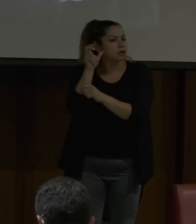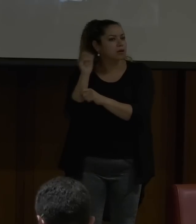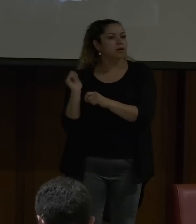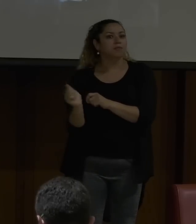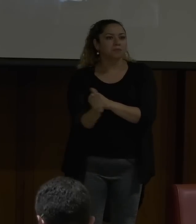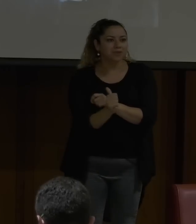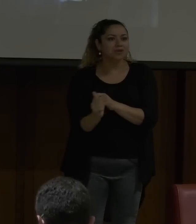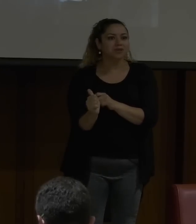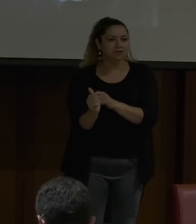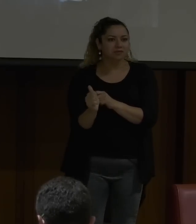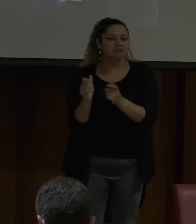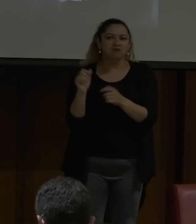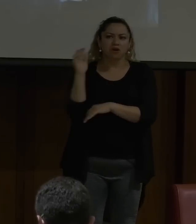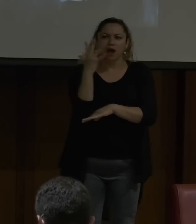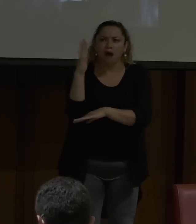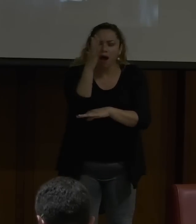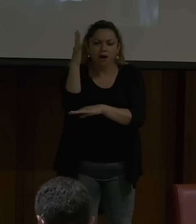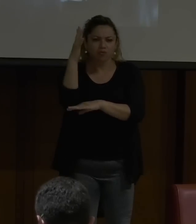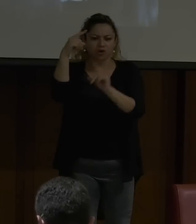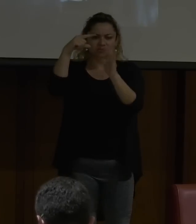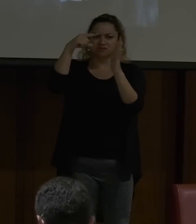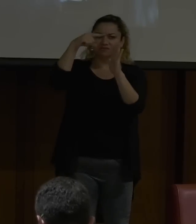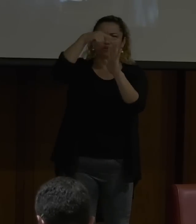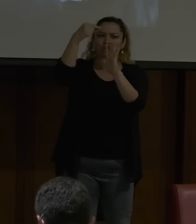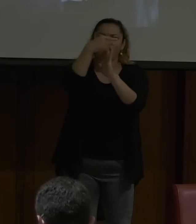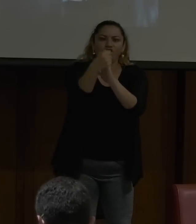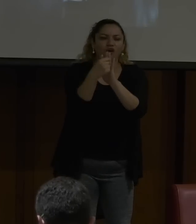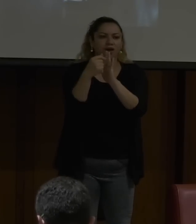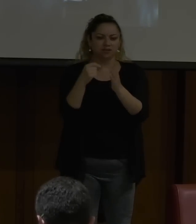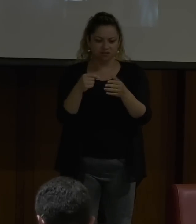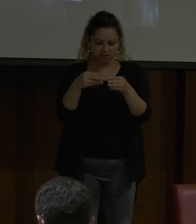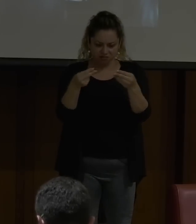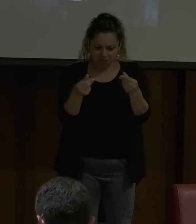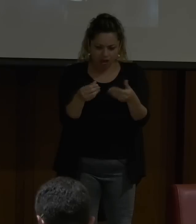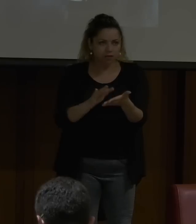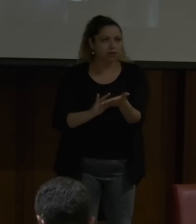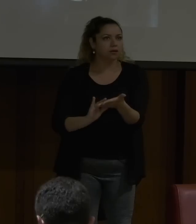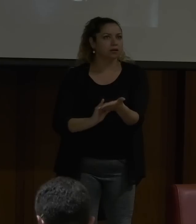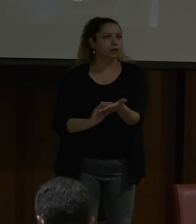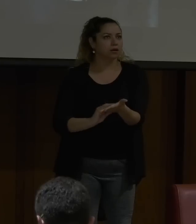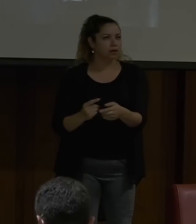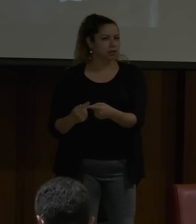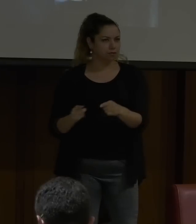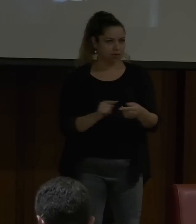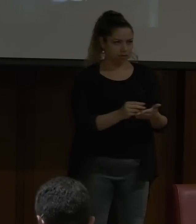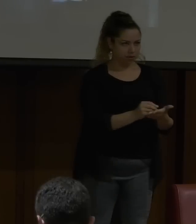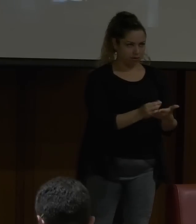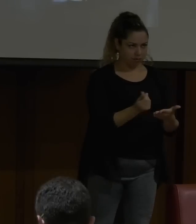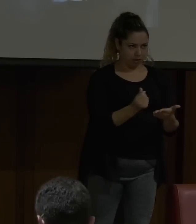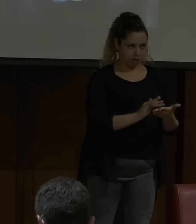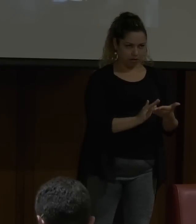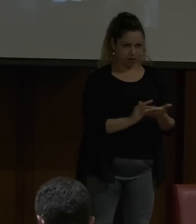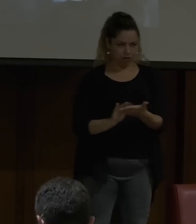la rugosidad de los árboles, de las hojas, de los billetes, que aprendió prontamente a diferenciar los de 2, de los de 5, de